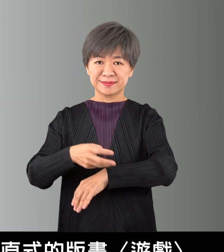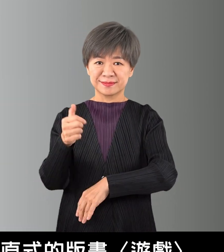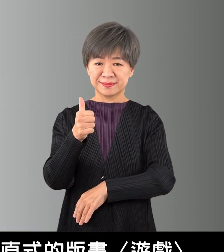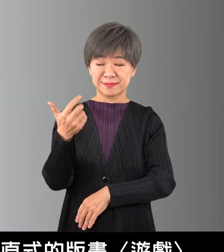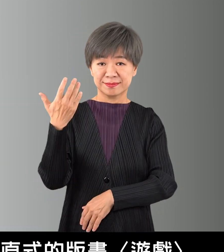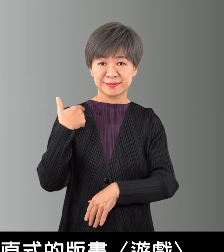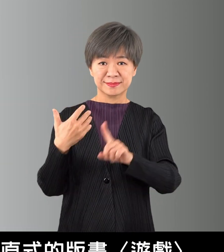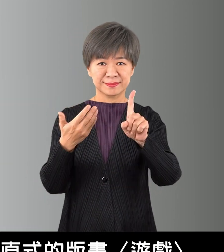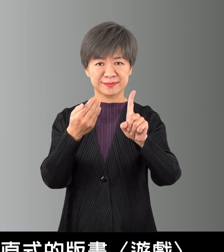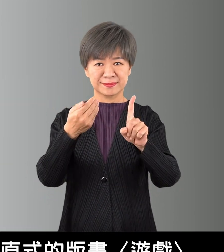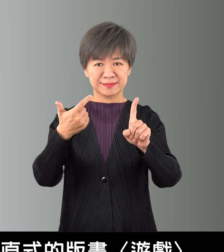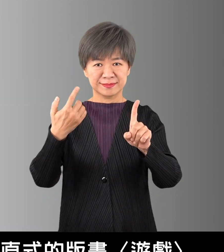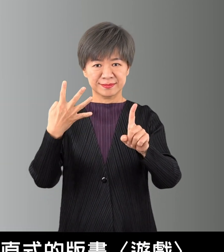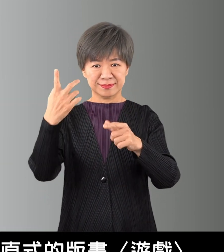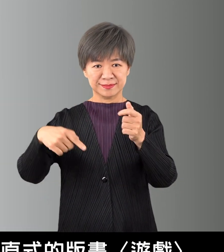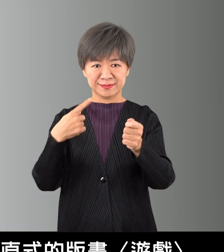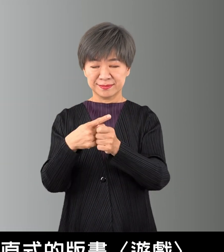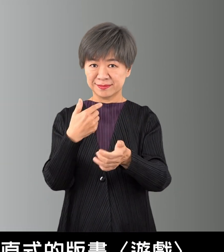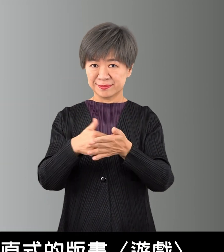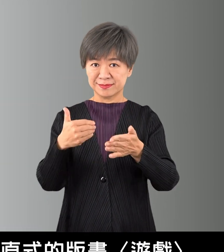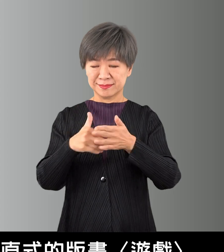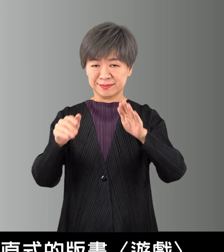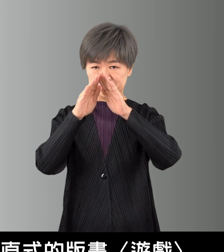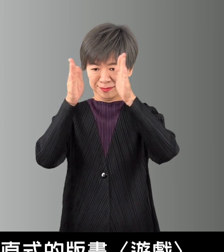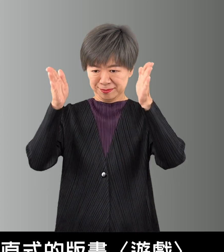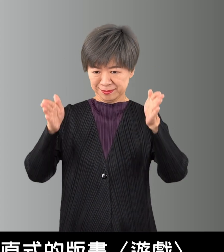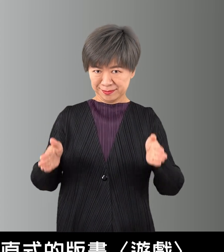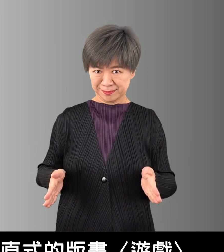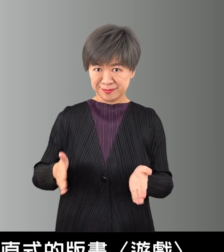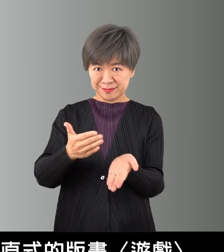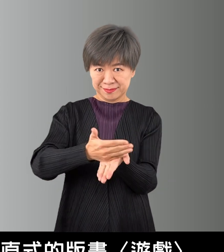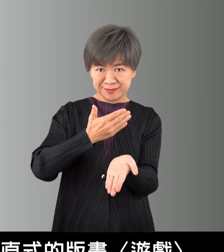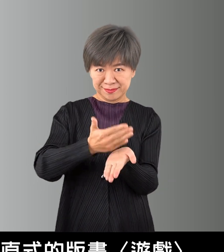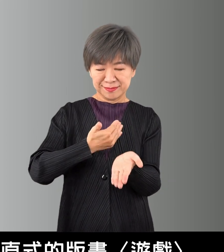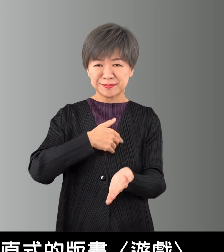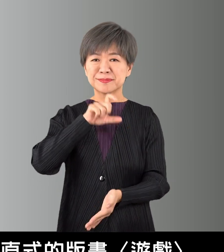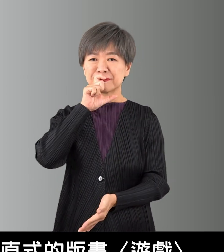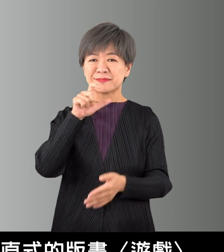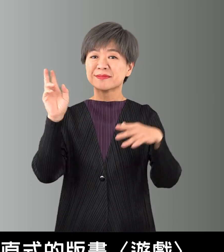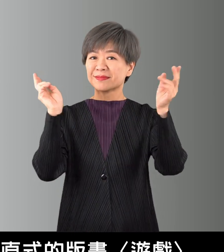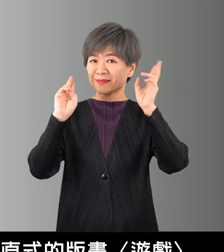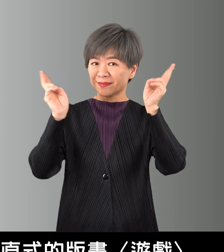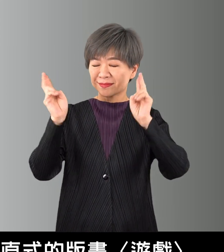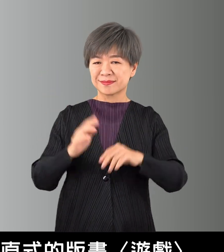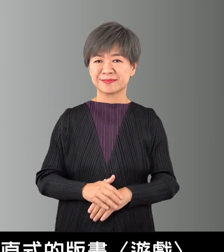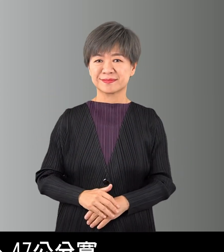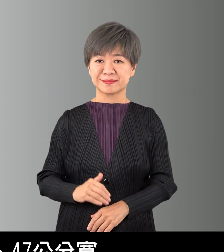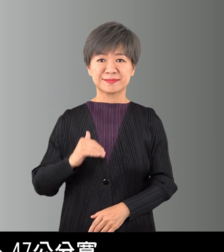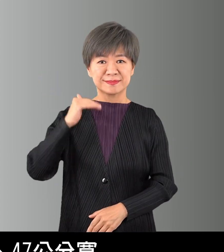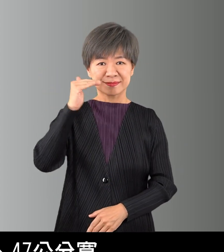江汉东在1964年创作了直视的版画《游戏》，